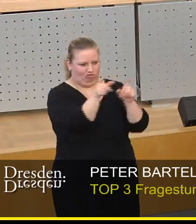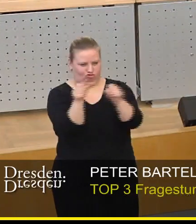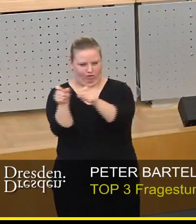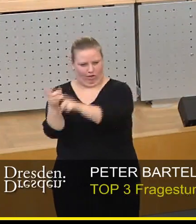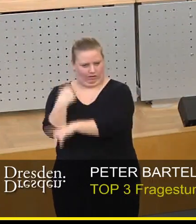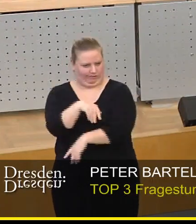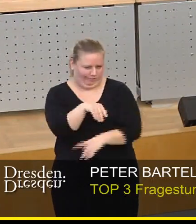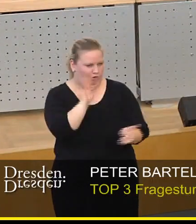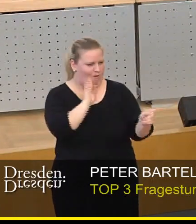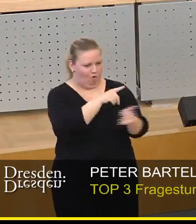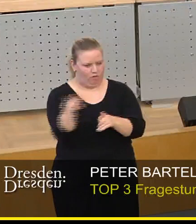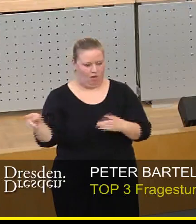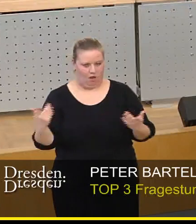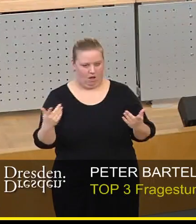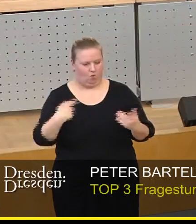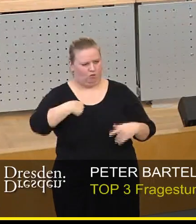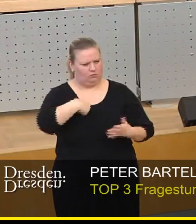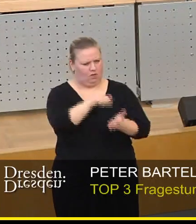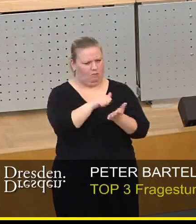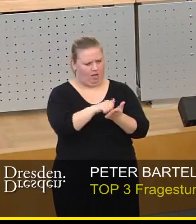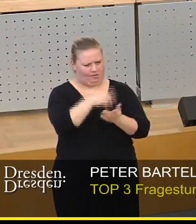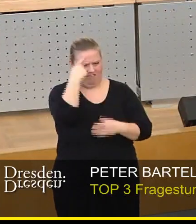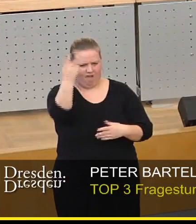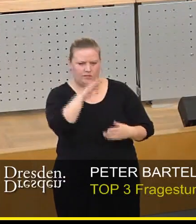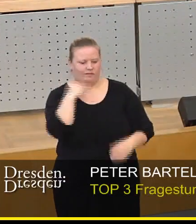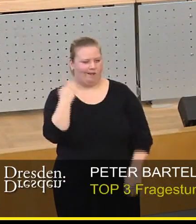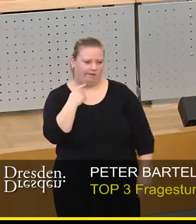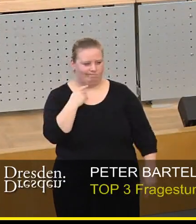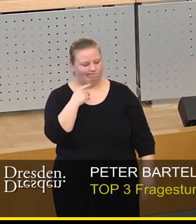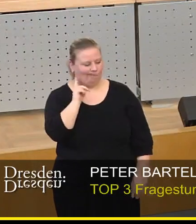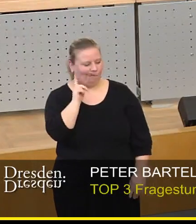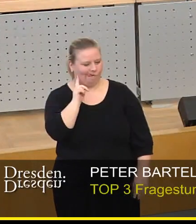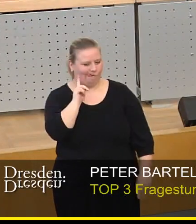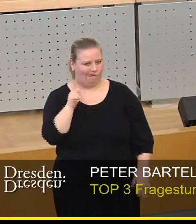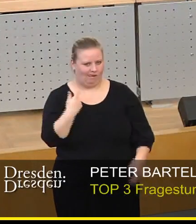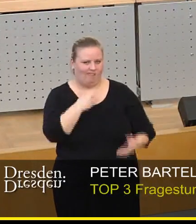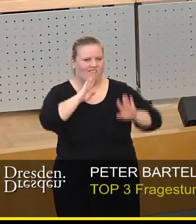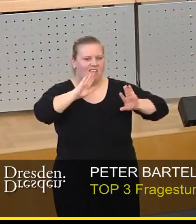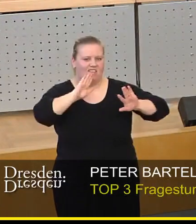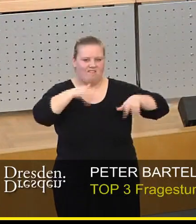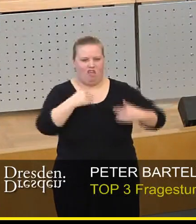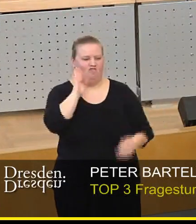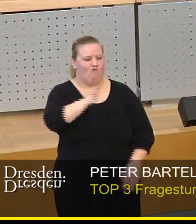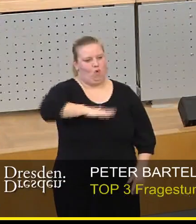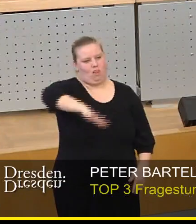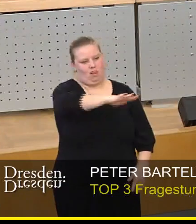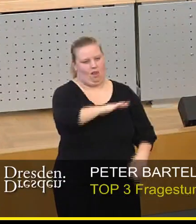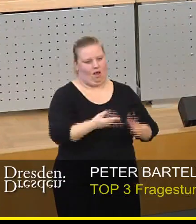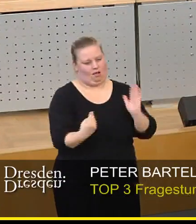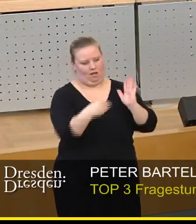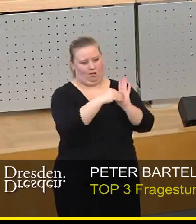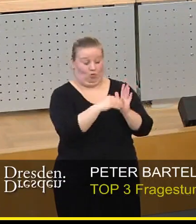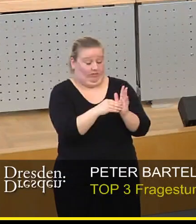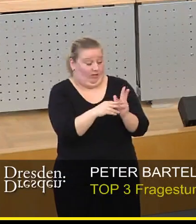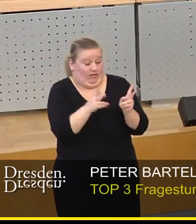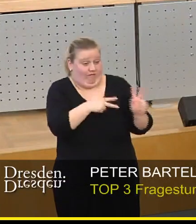Und aus der Presse wissen wir, dass dort ja sehr viel geschummelt wurde, indem dort eine falsche Wohnlage angegeben wurde oder eine nicht